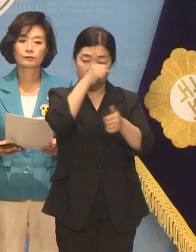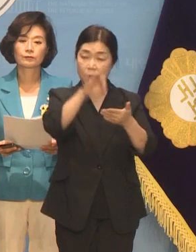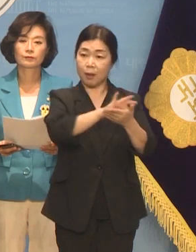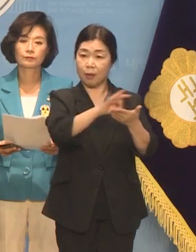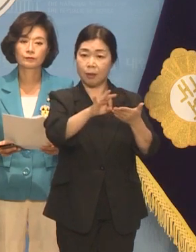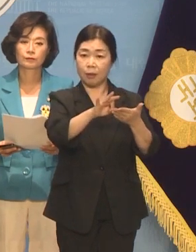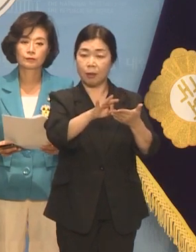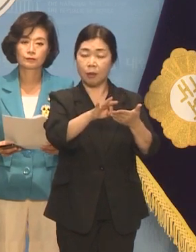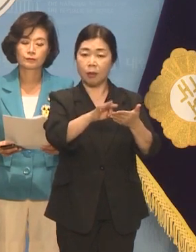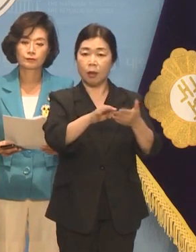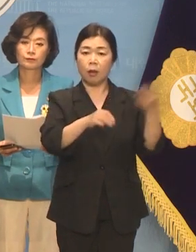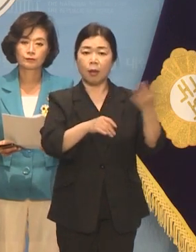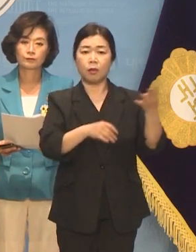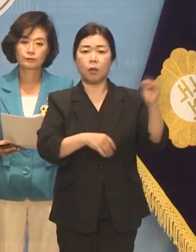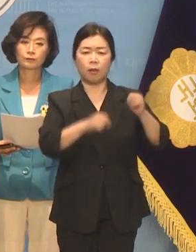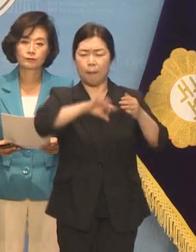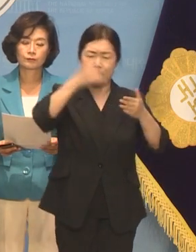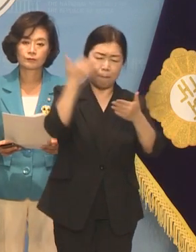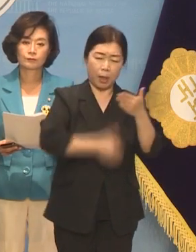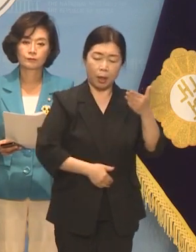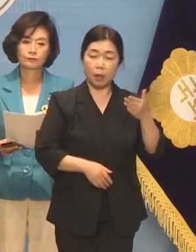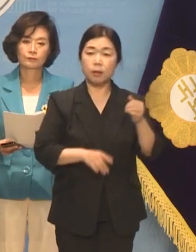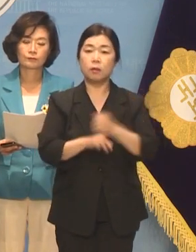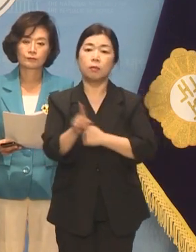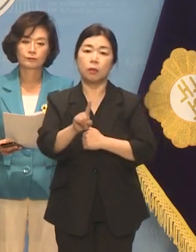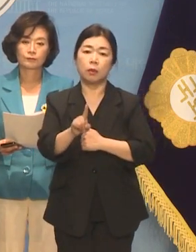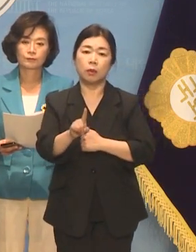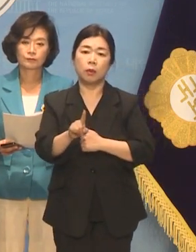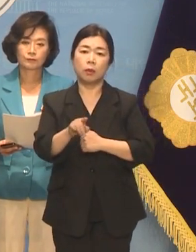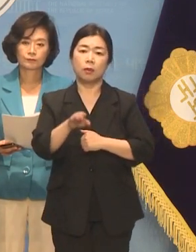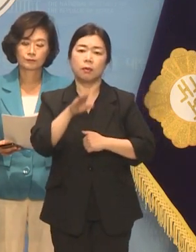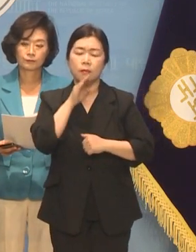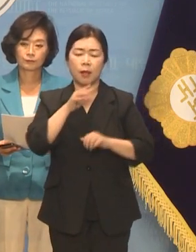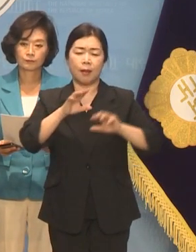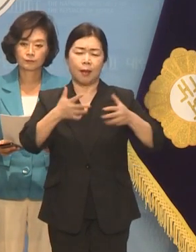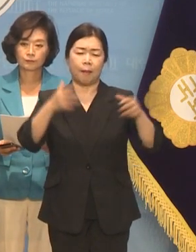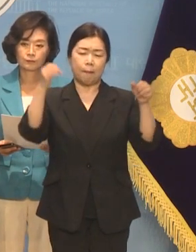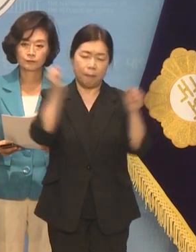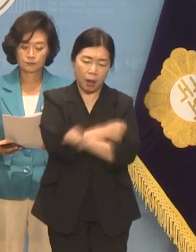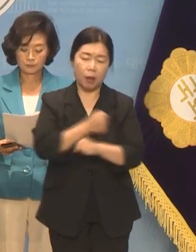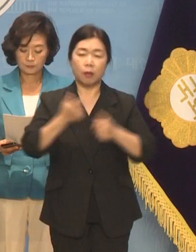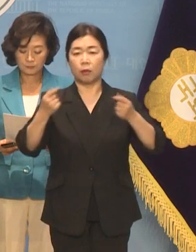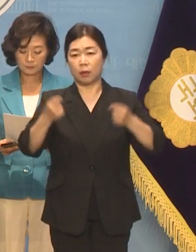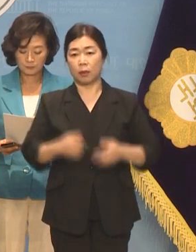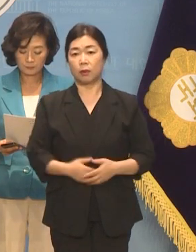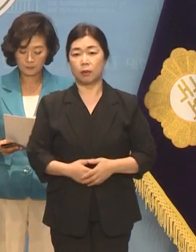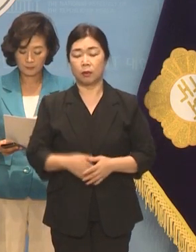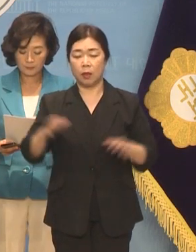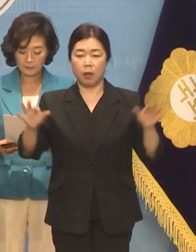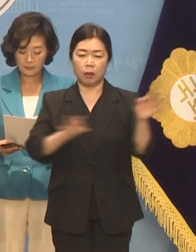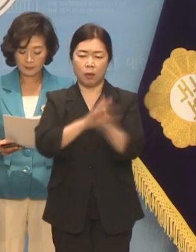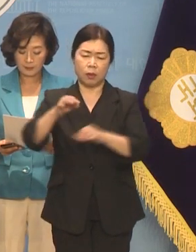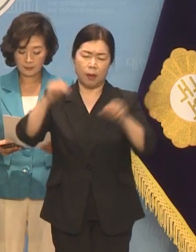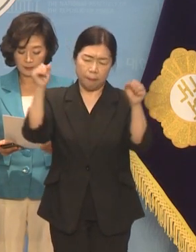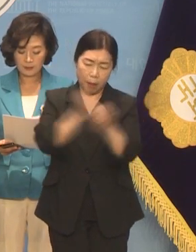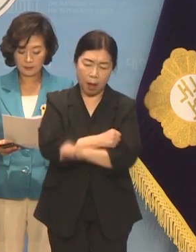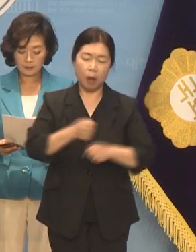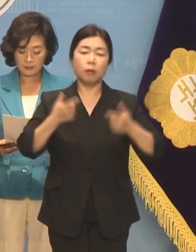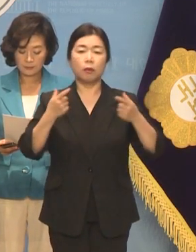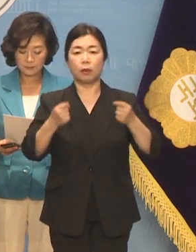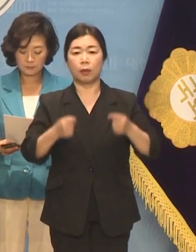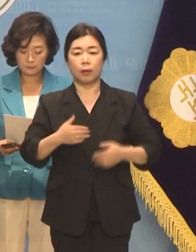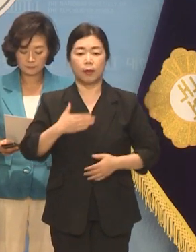아예 4천억 원이나 삭감한 것은 망국적인 시대역행, 경제를 망가뜨리는